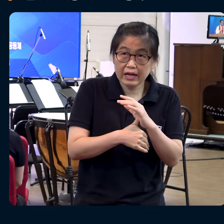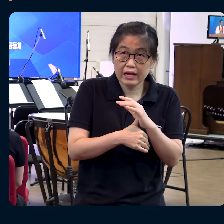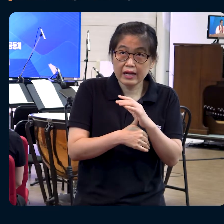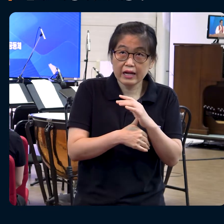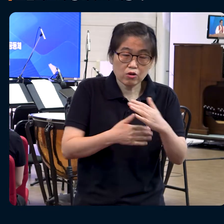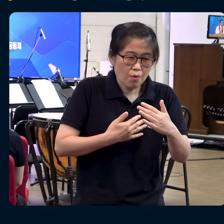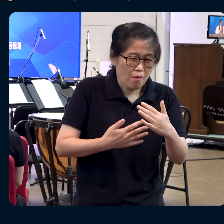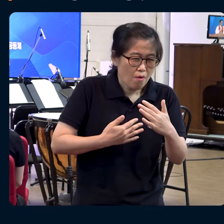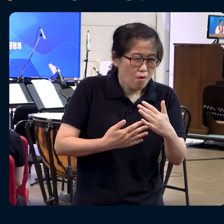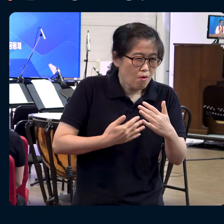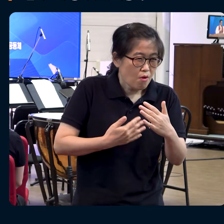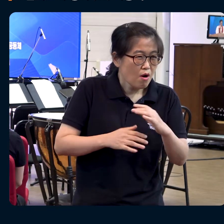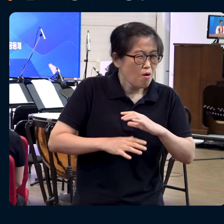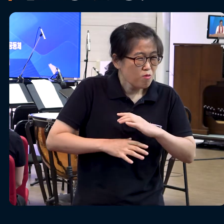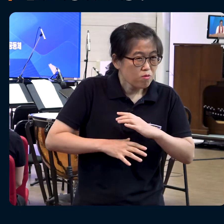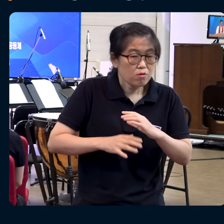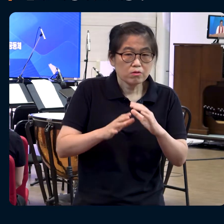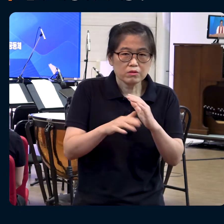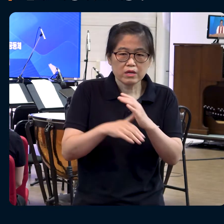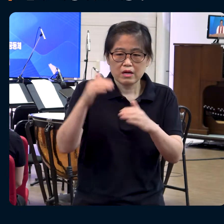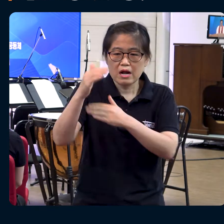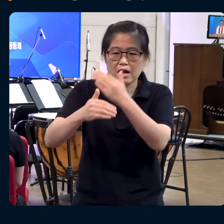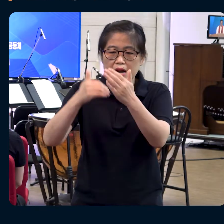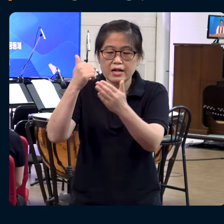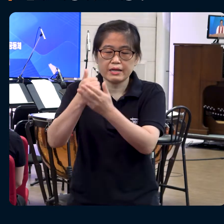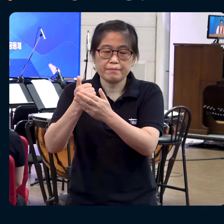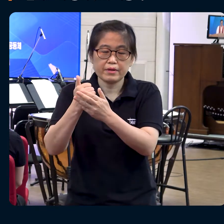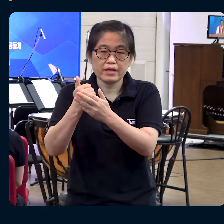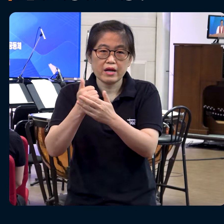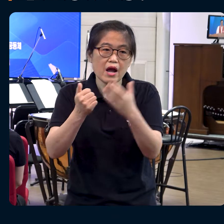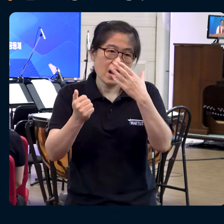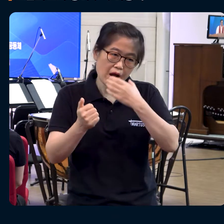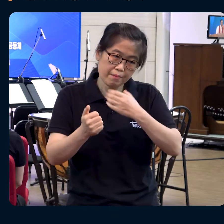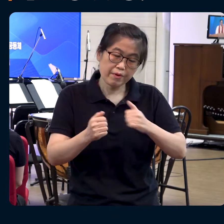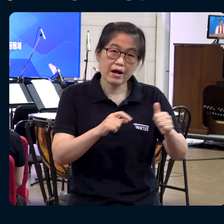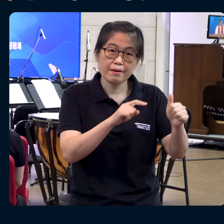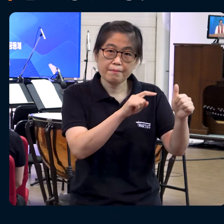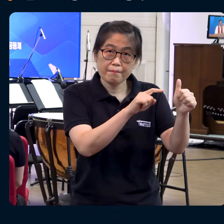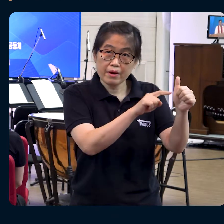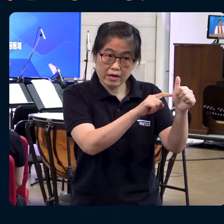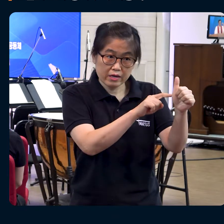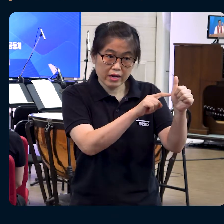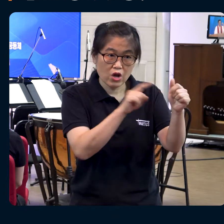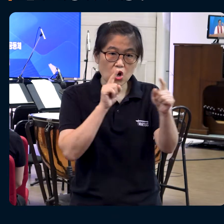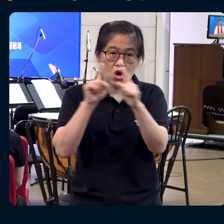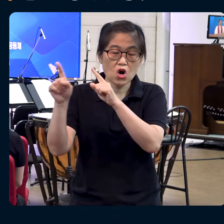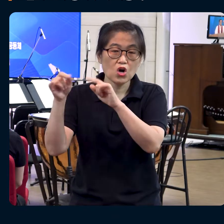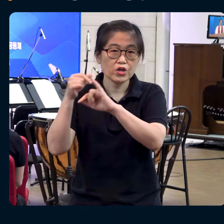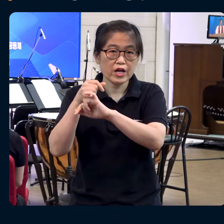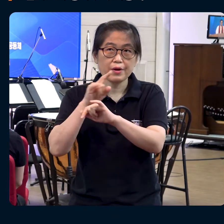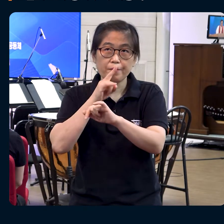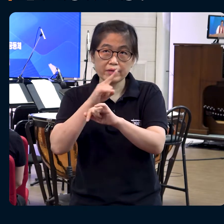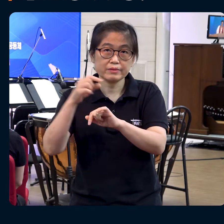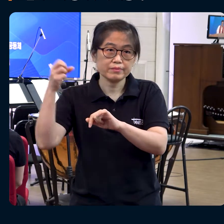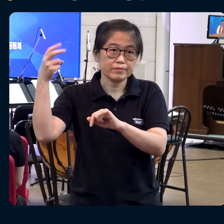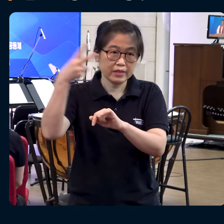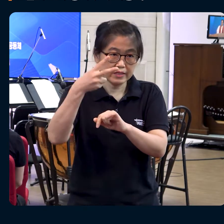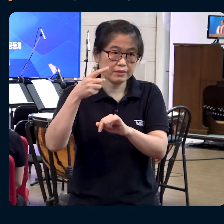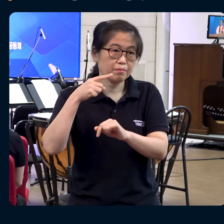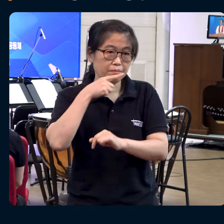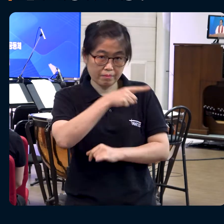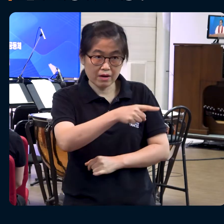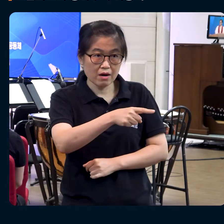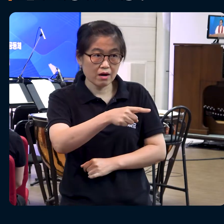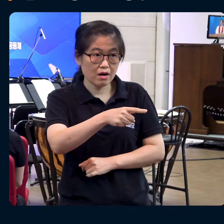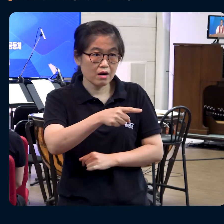영적 상태죠. 그때 하나님은 아브라함에게 예언과도 같은 언약의 말씀을 다시 한번